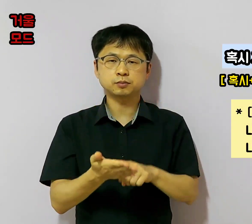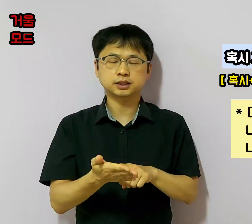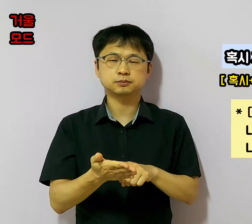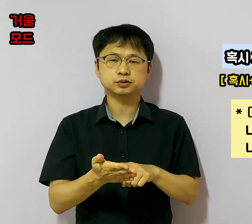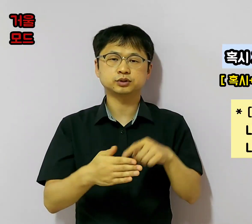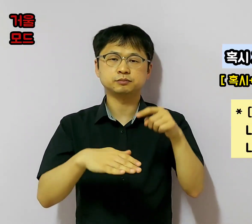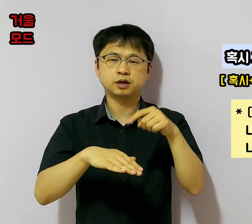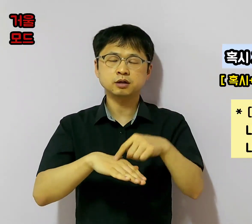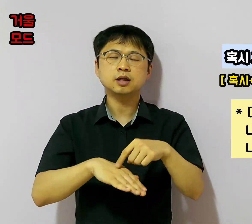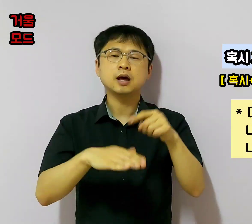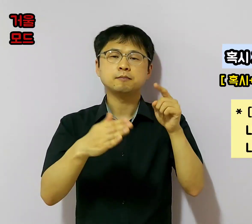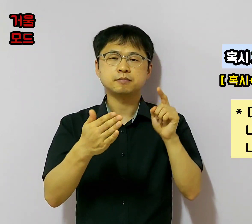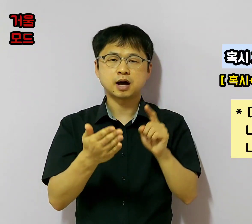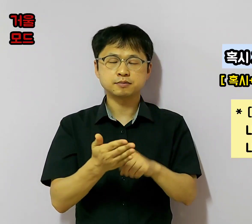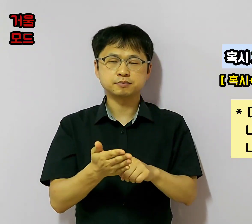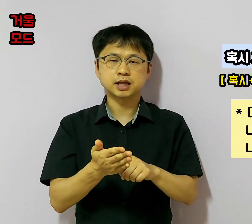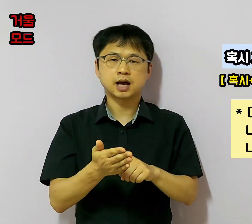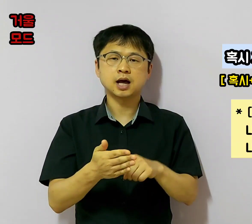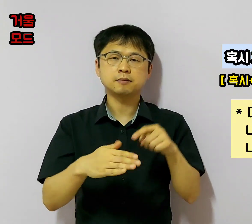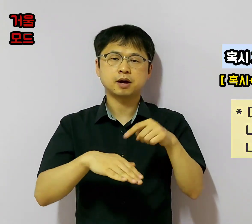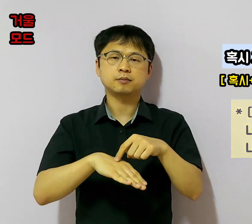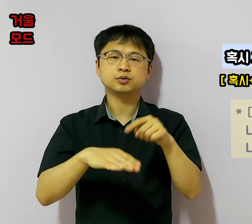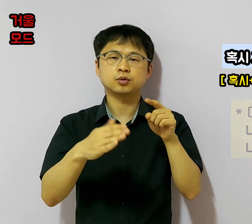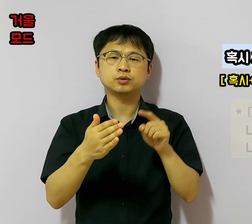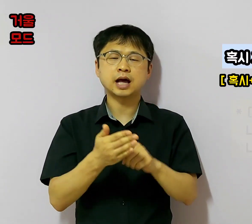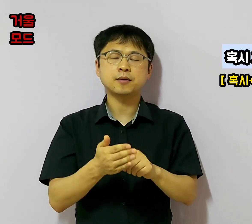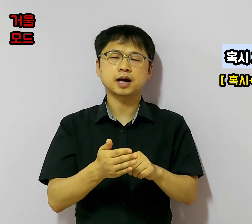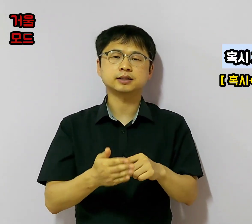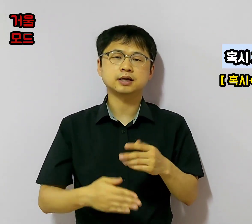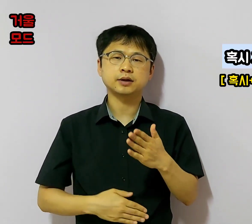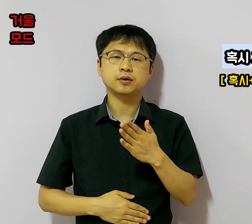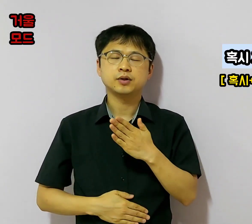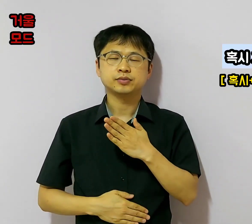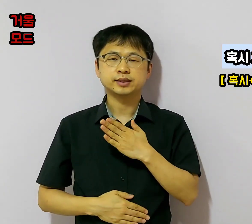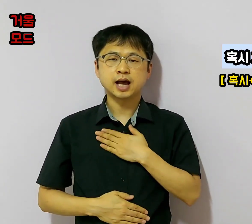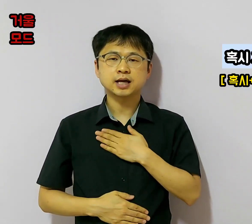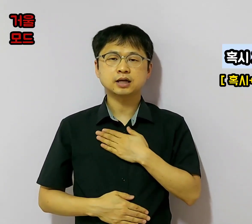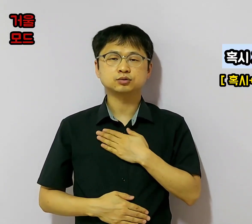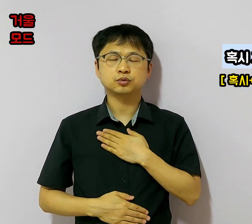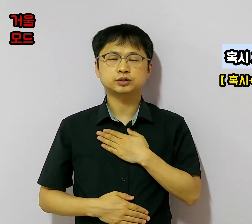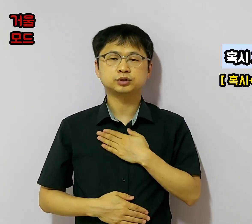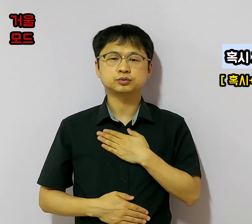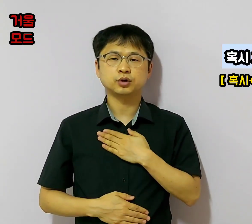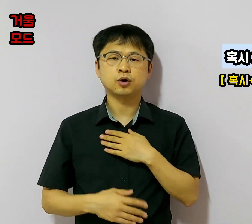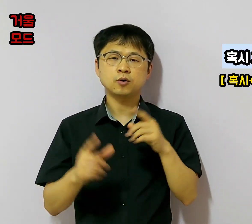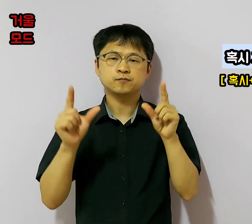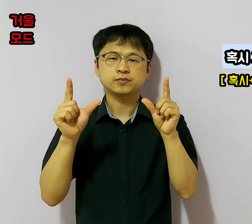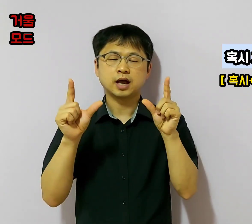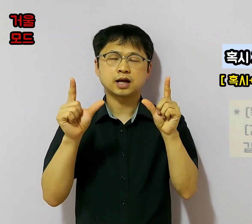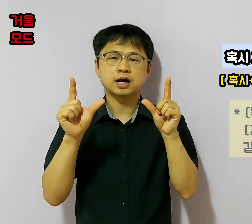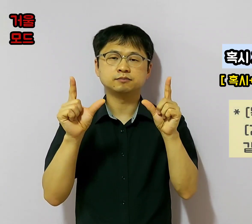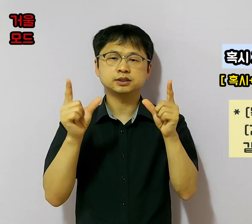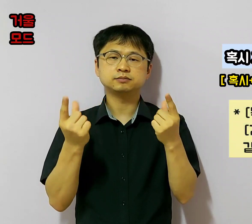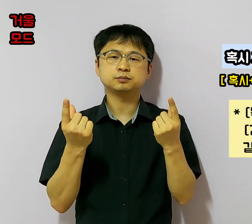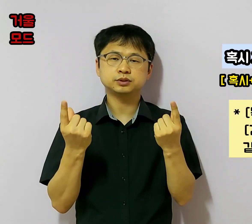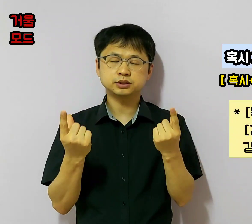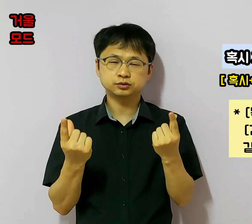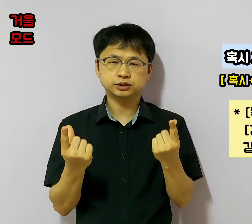왼손바닥 짚어주시면 마음입니다. 마음도 나와 같을까요? 나라는 소 해주시고요. 아까 엄지검지